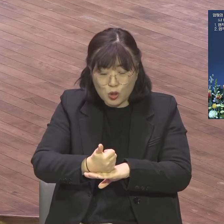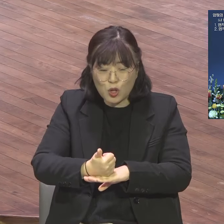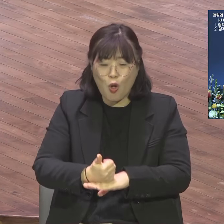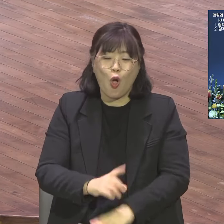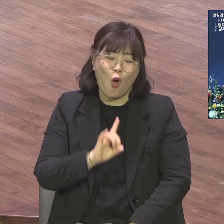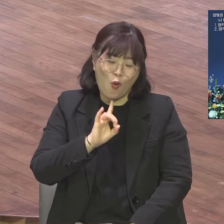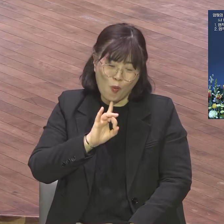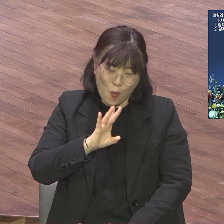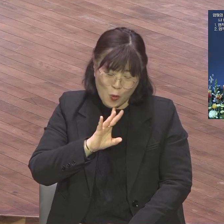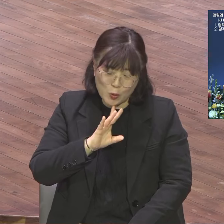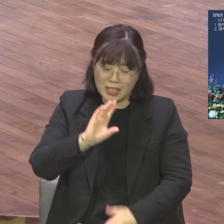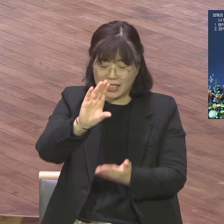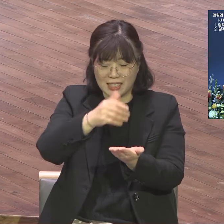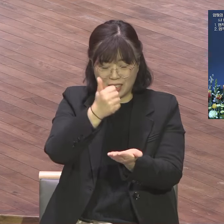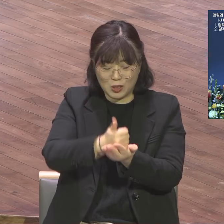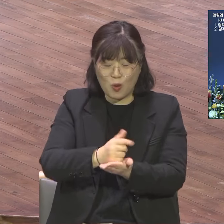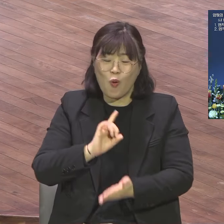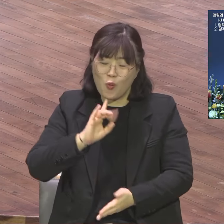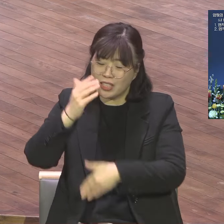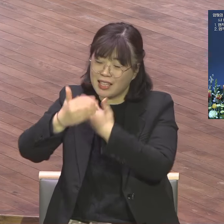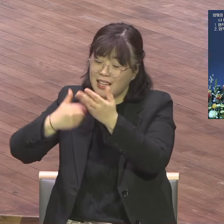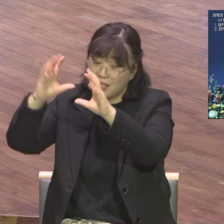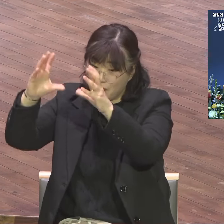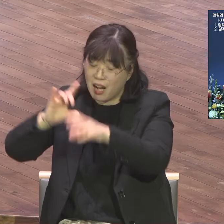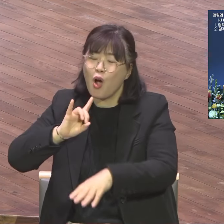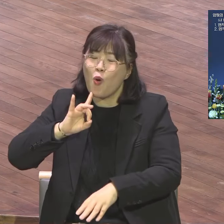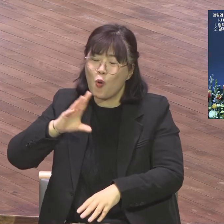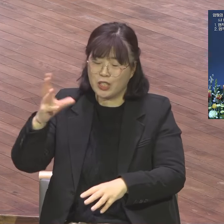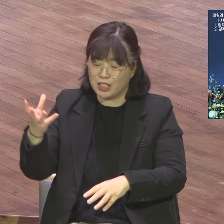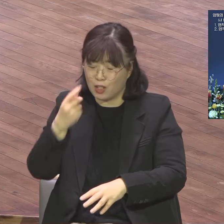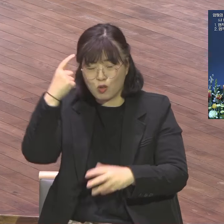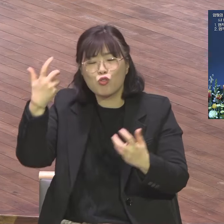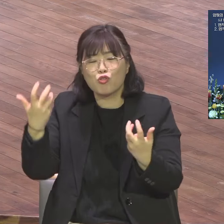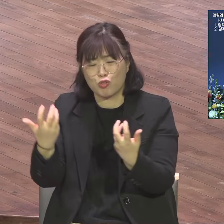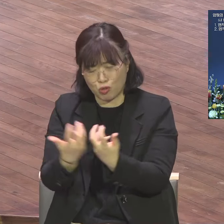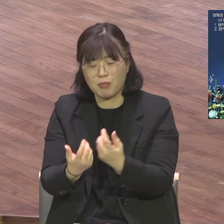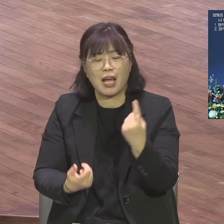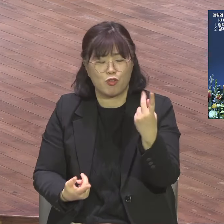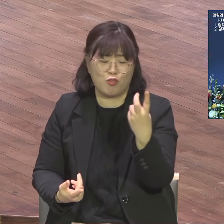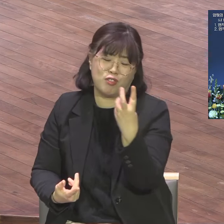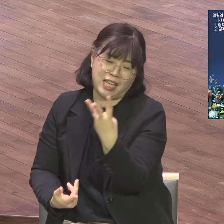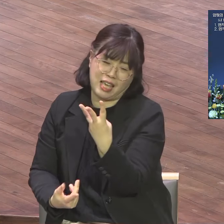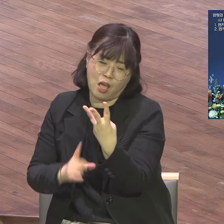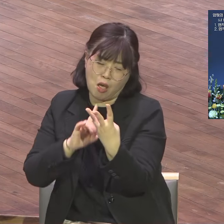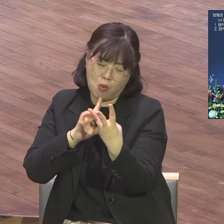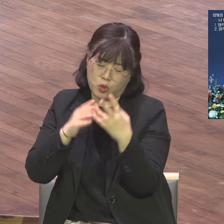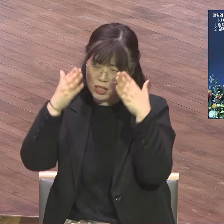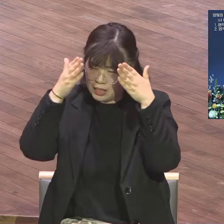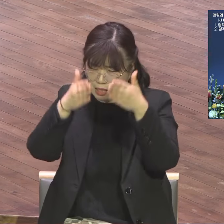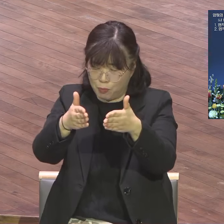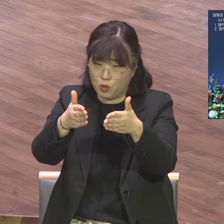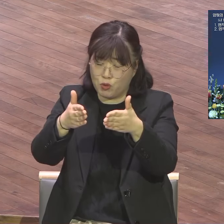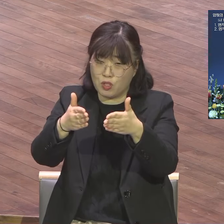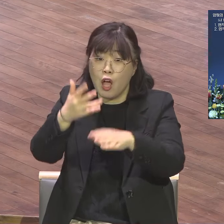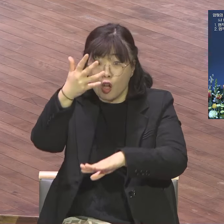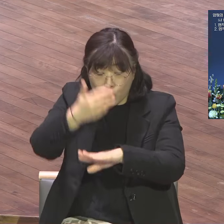언약을 붙잡고 세 가지 뜰 시대, 금토일 시대, 이 도전해라.